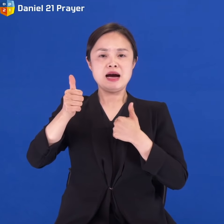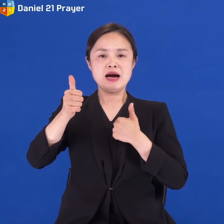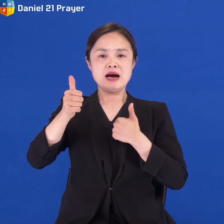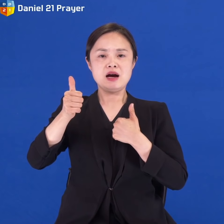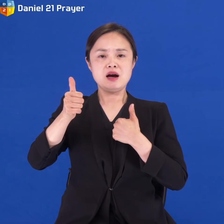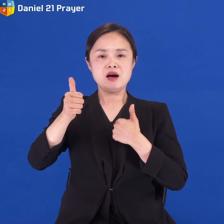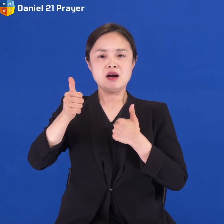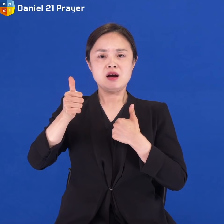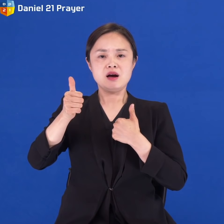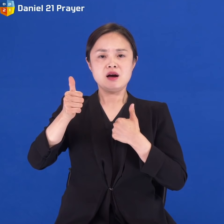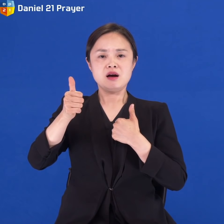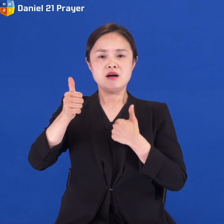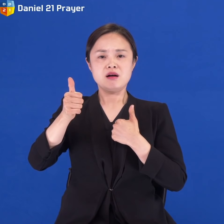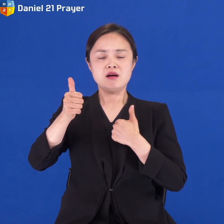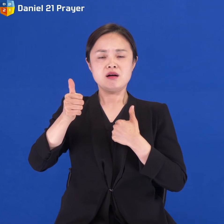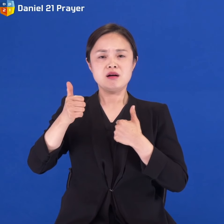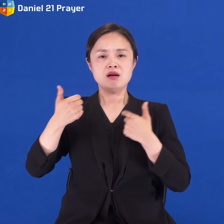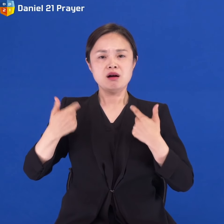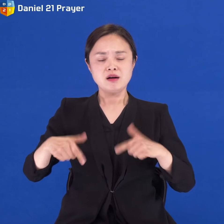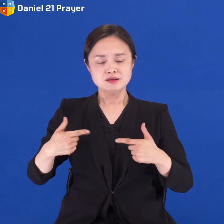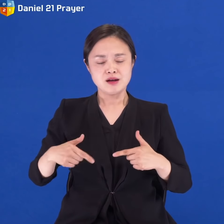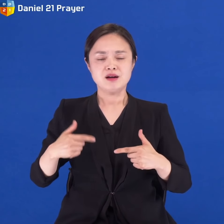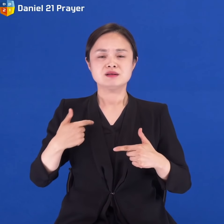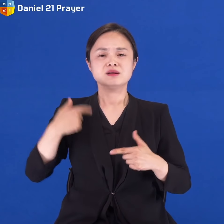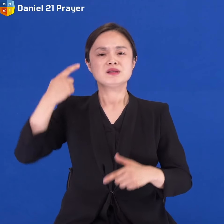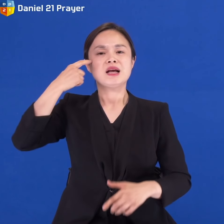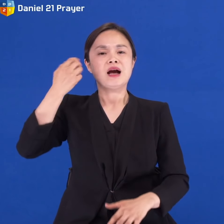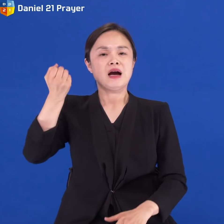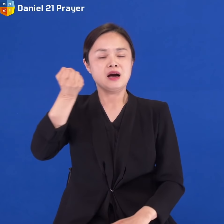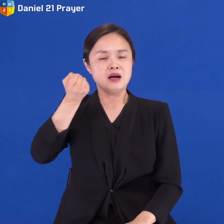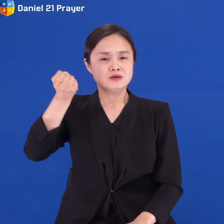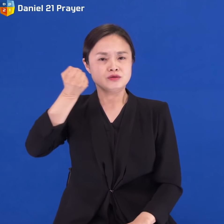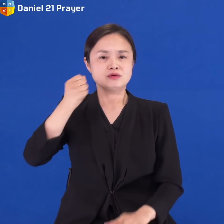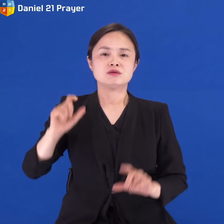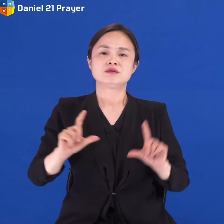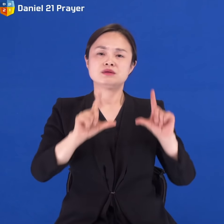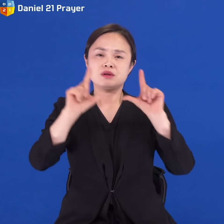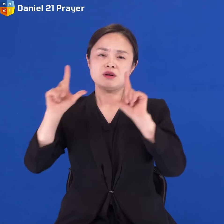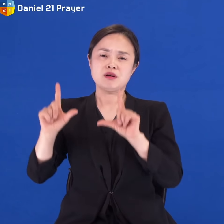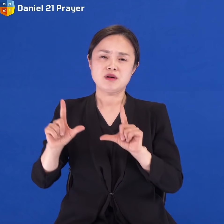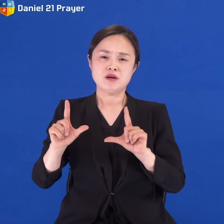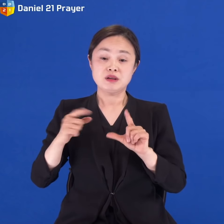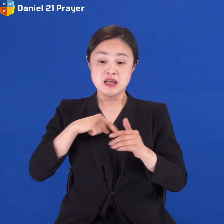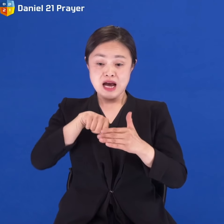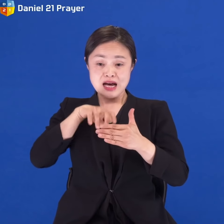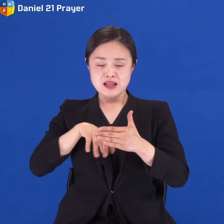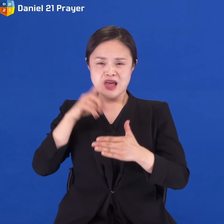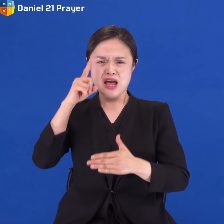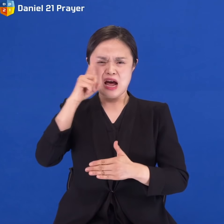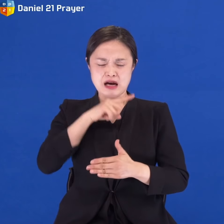아주 자랑스럽게 생각할 만큼 악으로 가득한